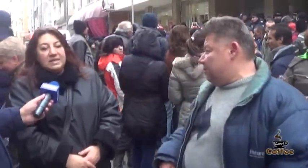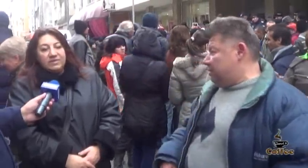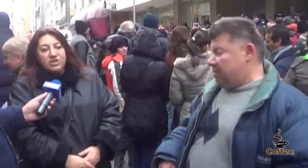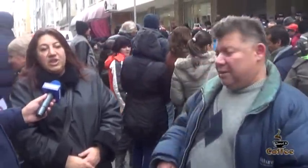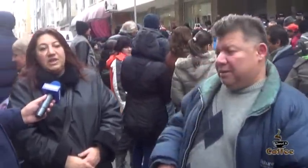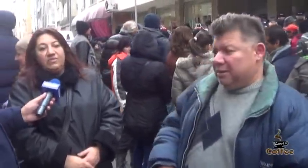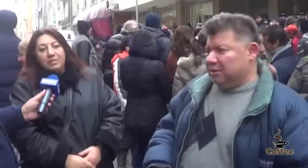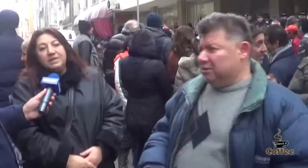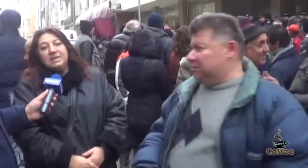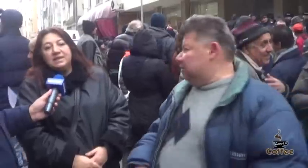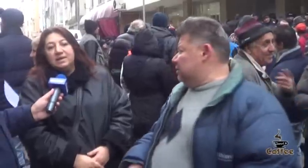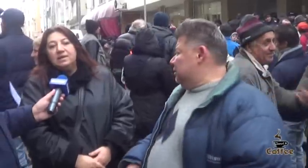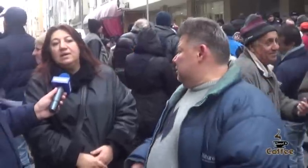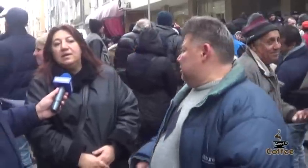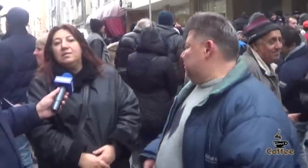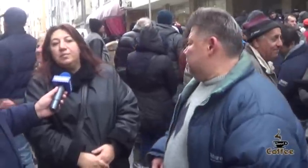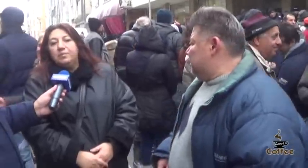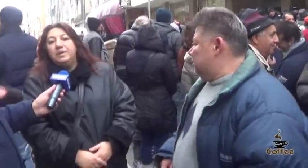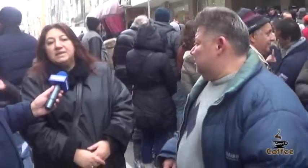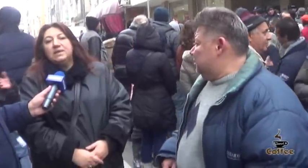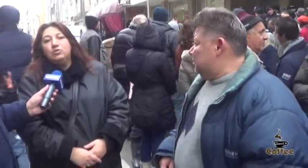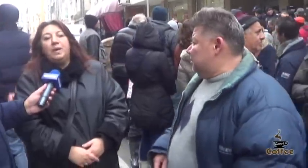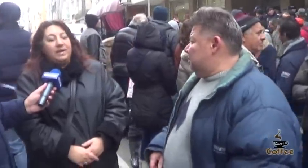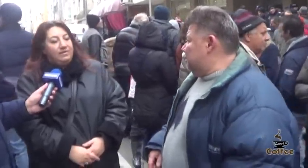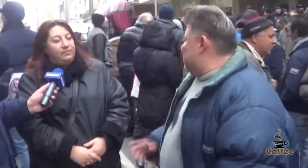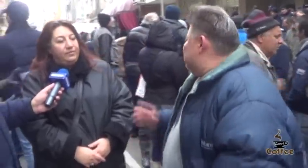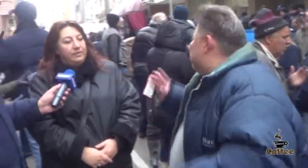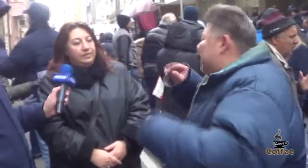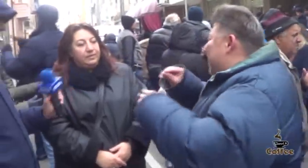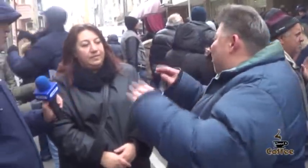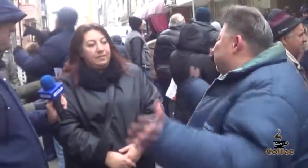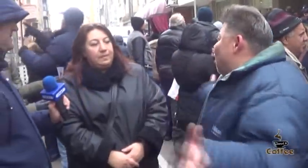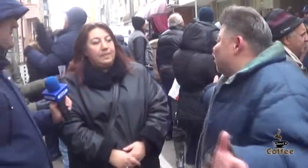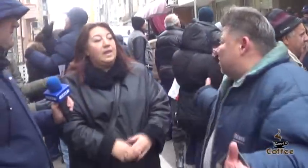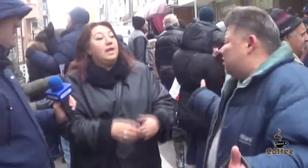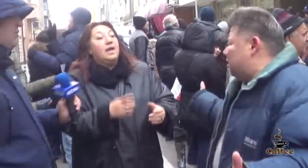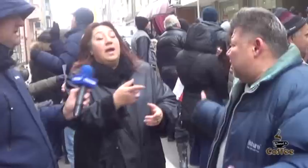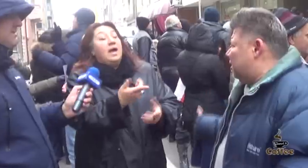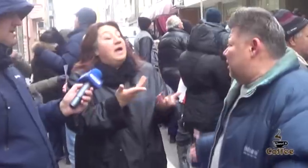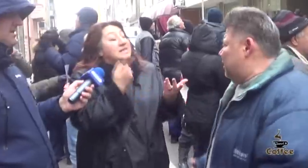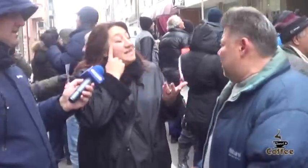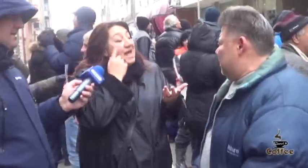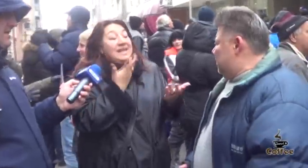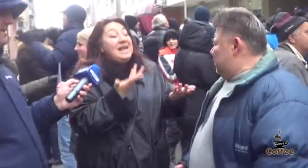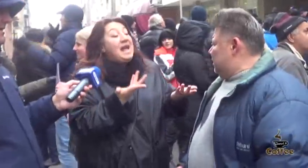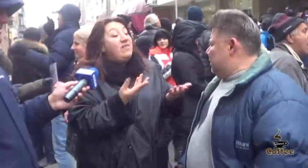Казват, че двамата са близки до Панов. А каква корупция има? Каква корупция?